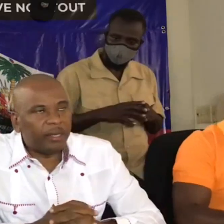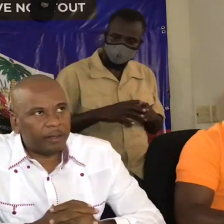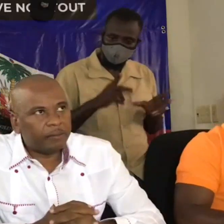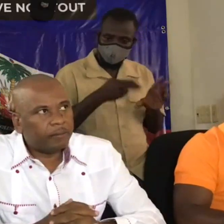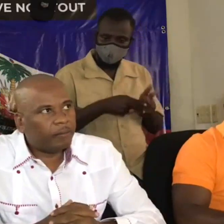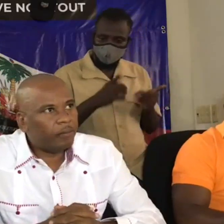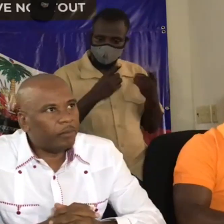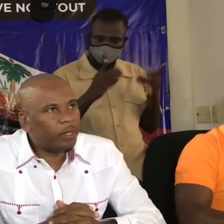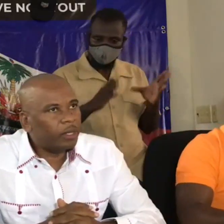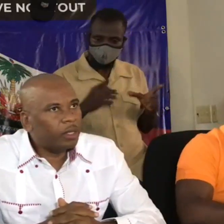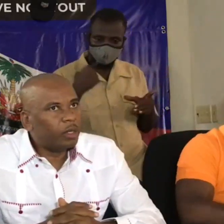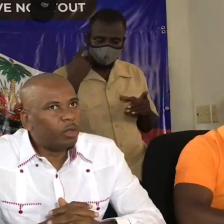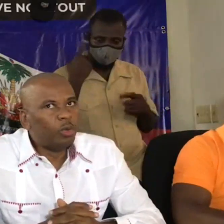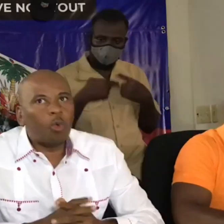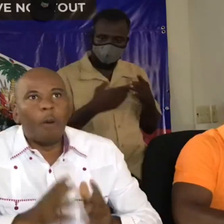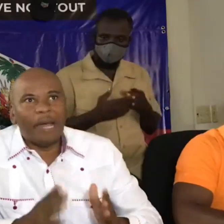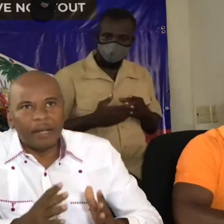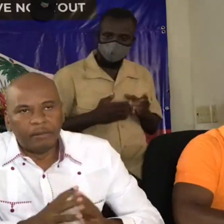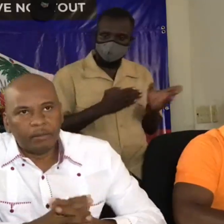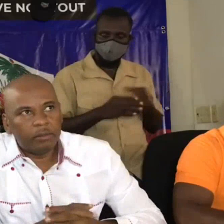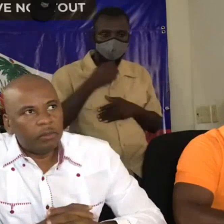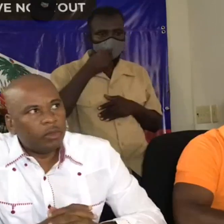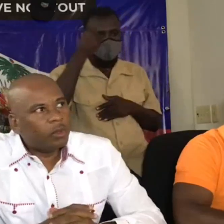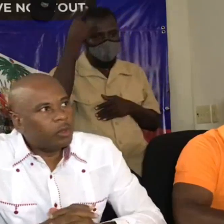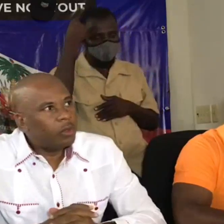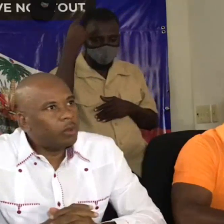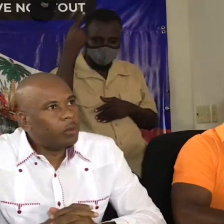département d'État, nous comprenons la